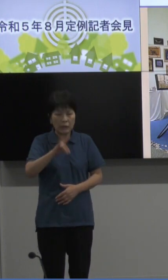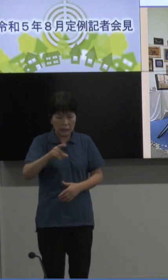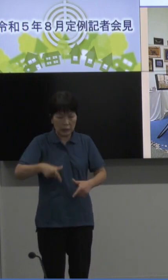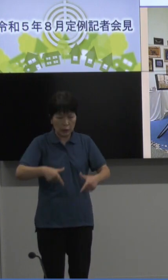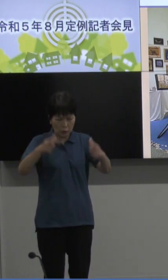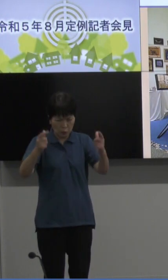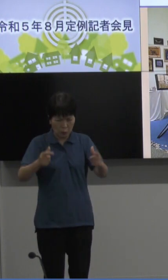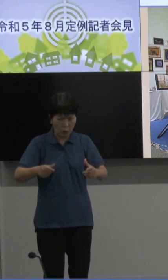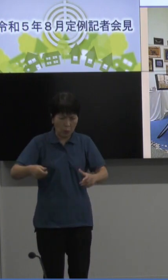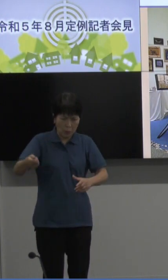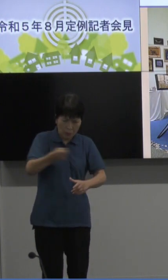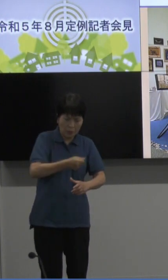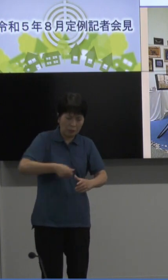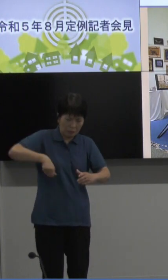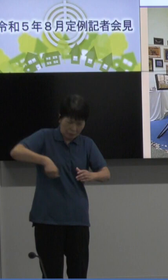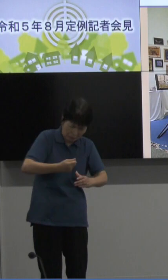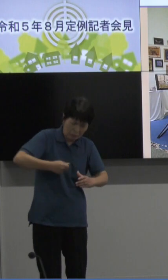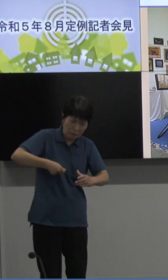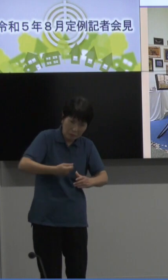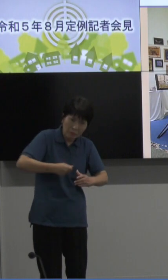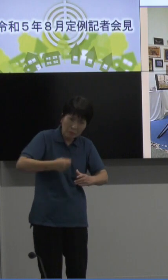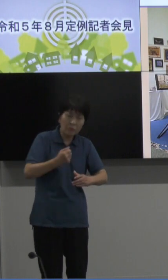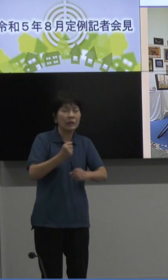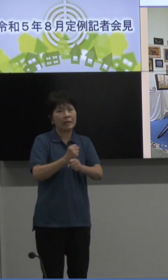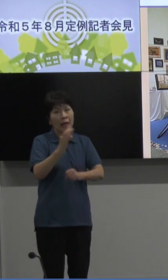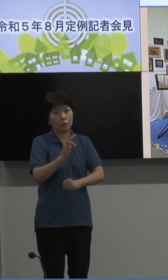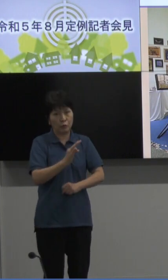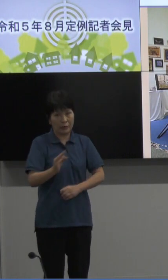た、作品でございまして、